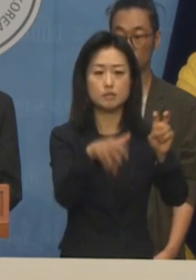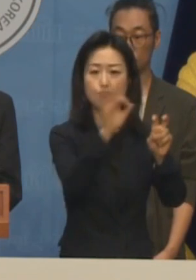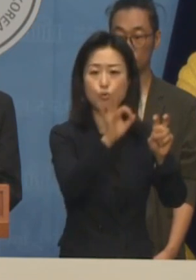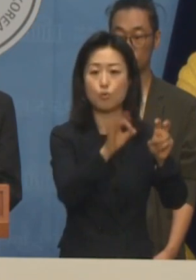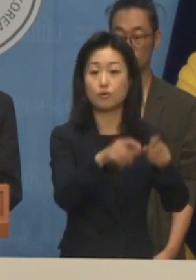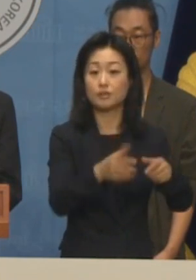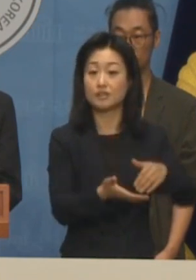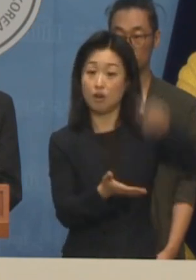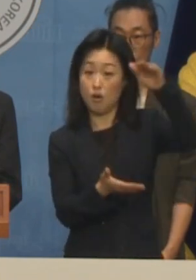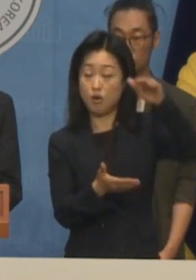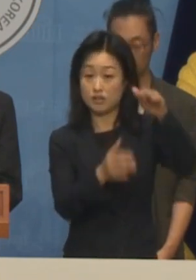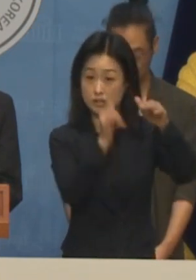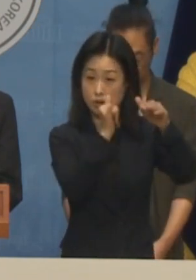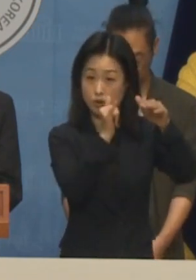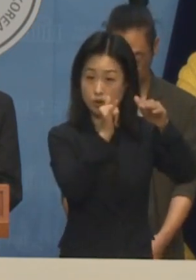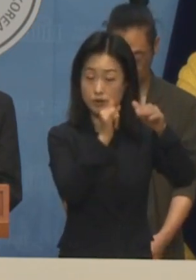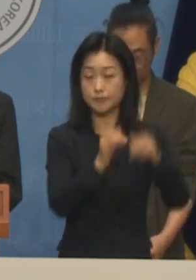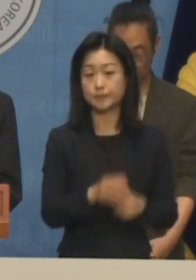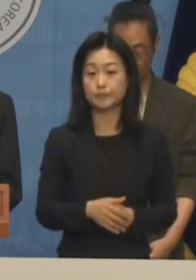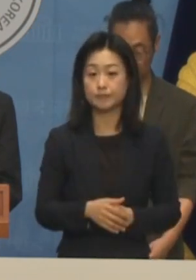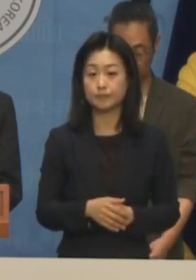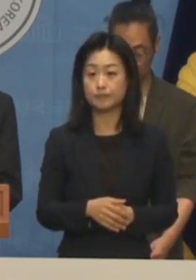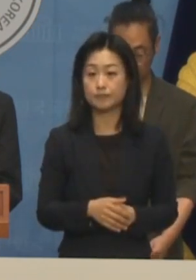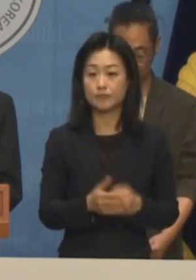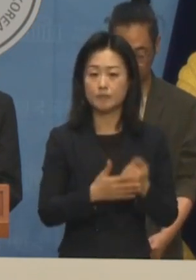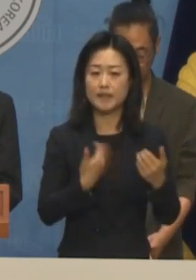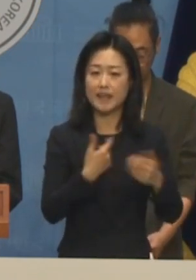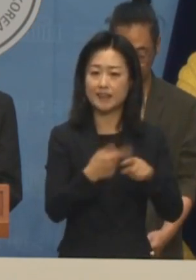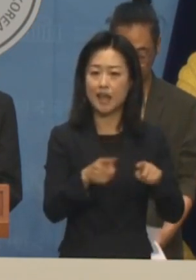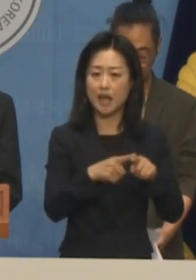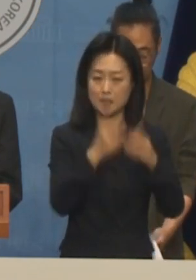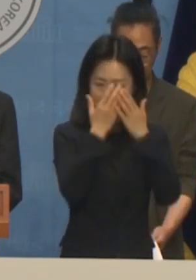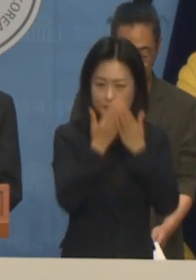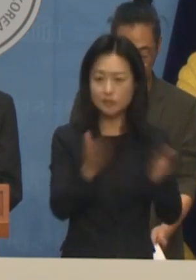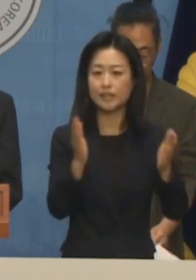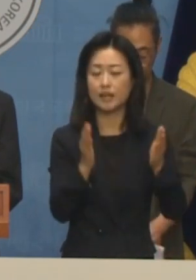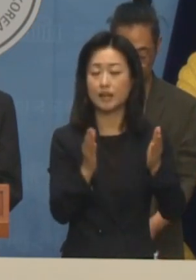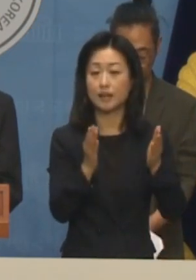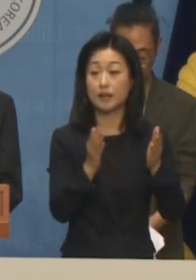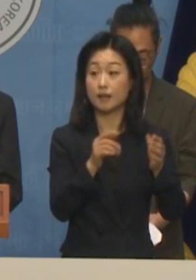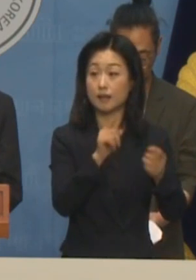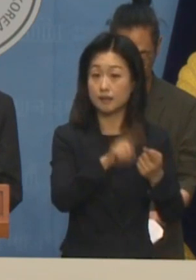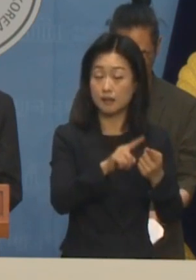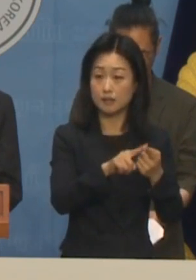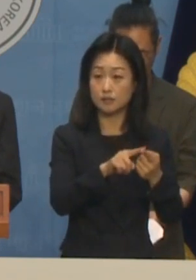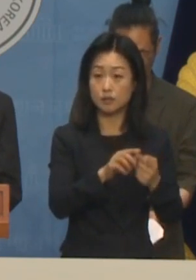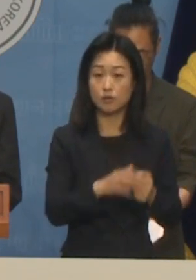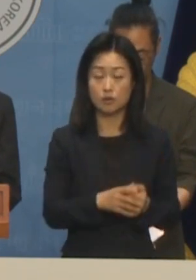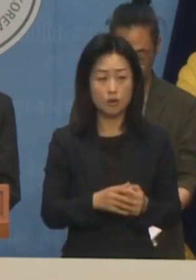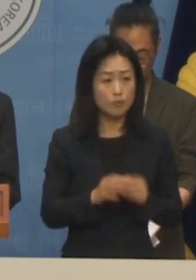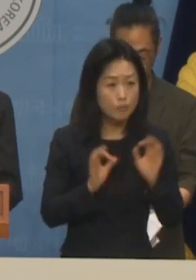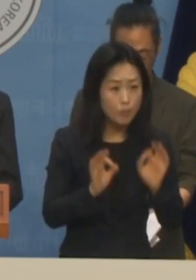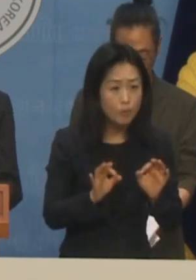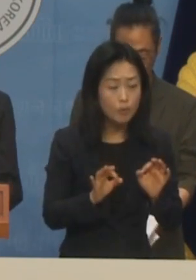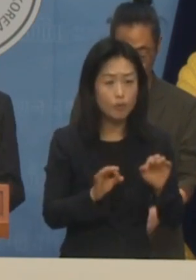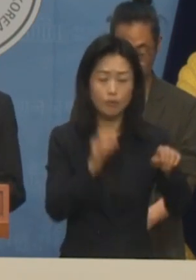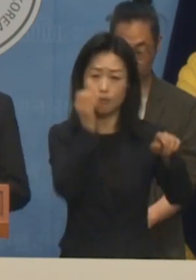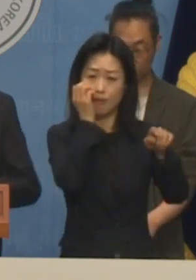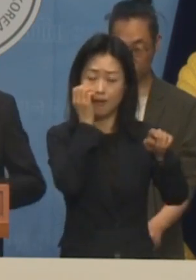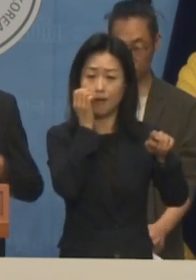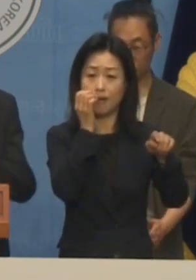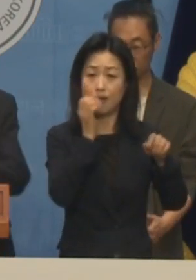가능성을 내비쳤던 이유가 여기에 있다. 실제 제2공항 기본계획 고시가 부당한 이유는 차고 넘친다.